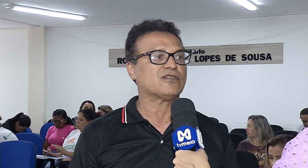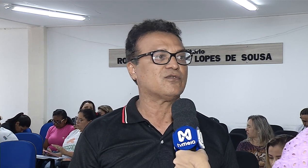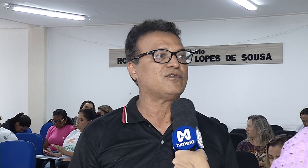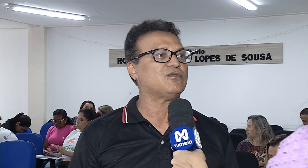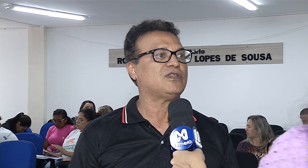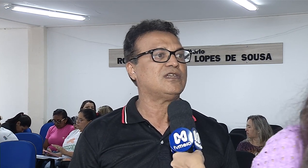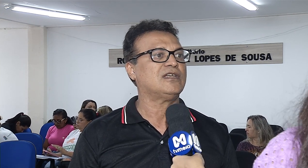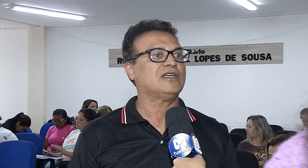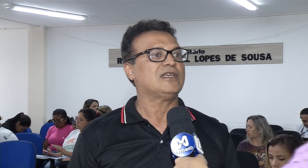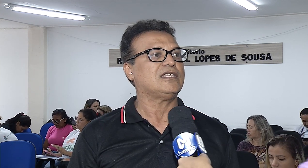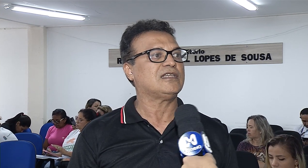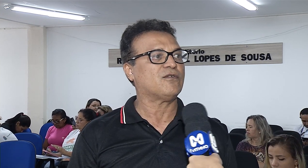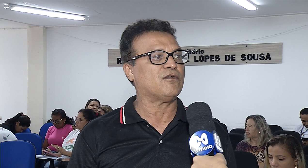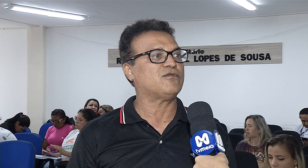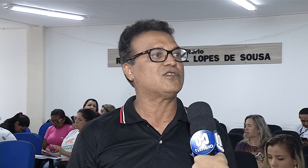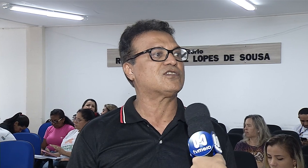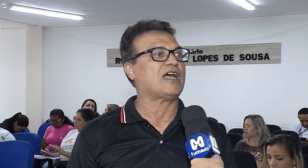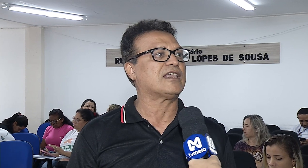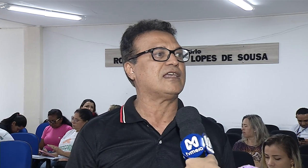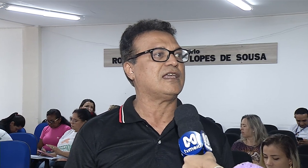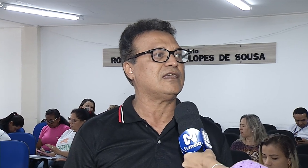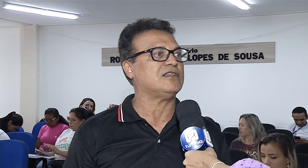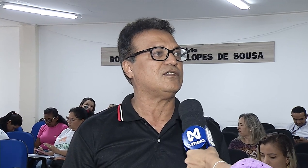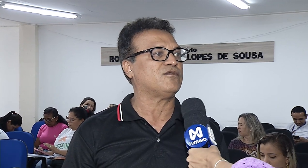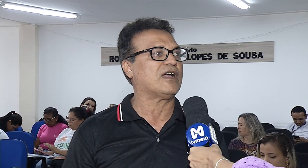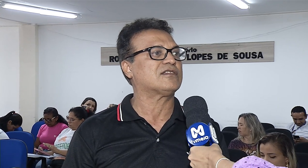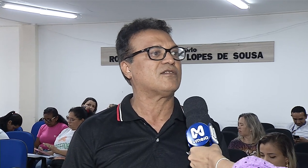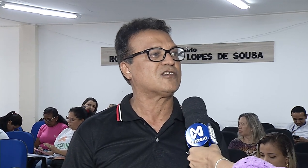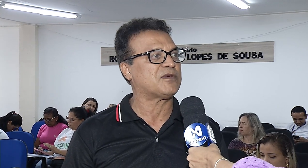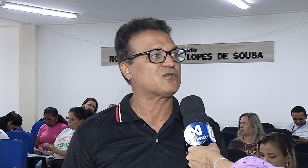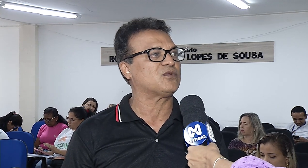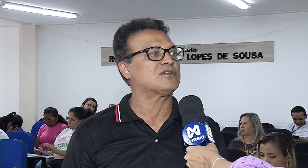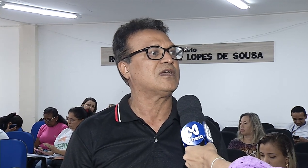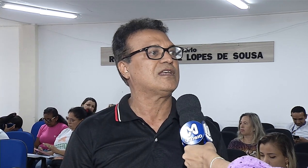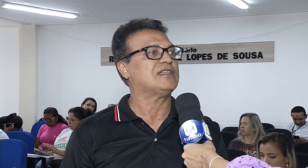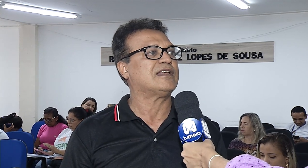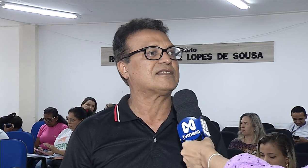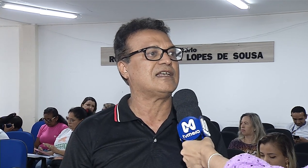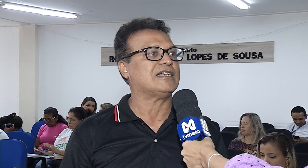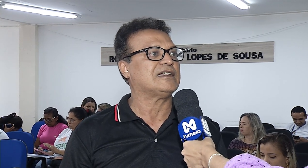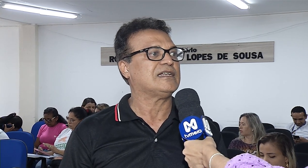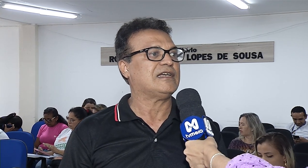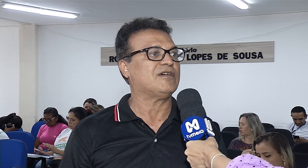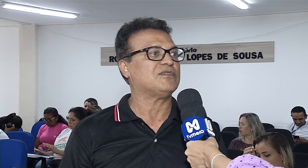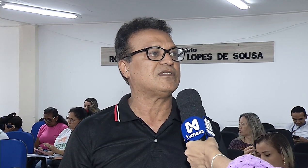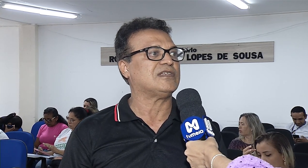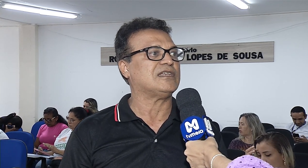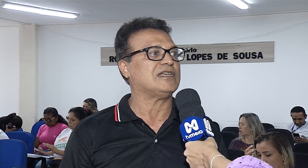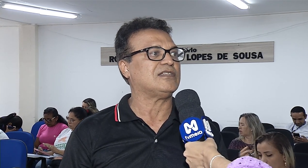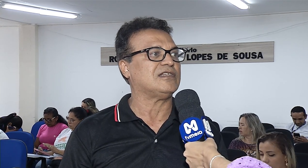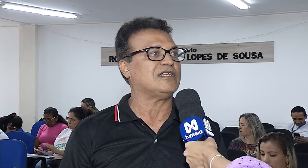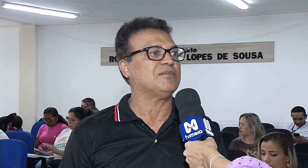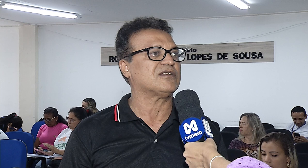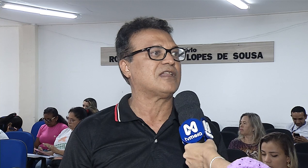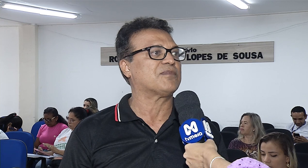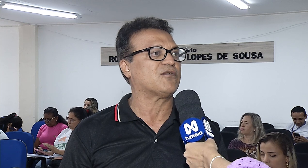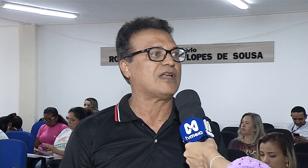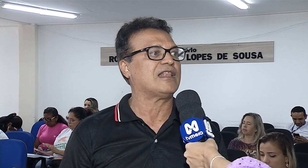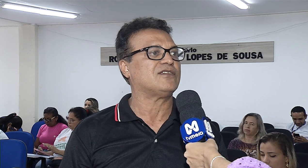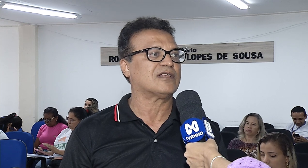nossa ouvidoria e houve um destaque aí de divulgação e as pessoas dessa, vamos dizer, de Libras têm procurado lá, a gente